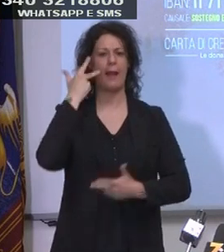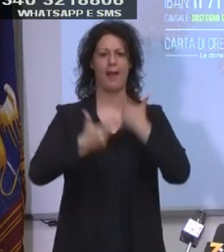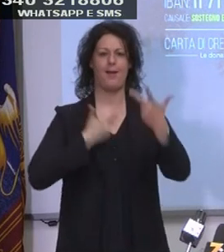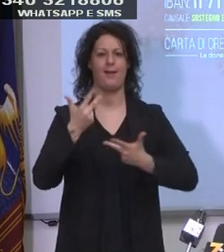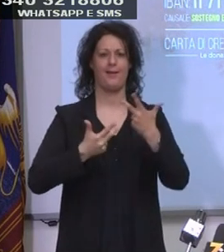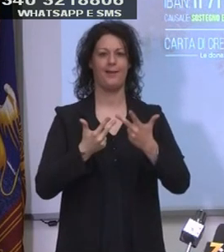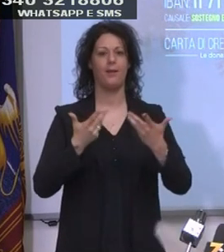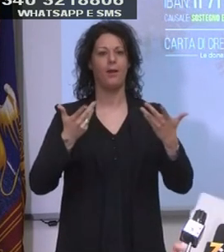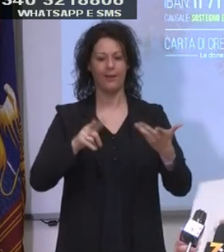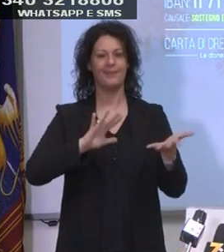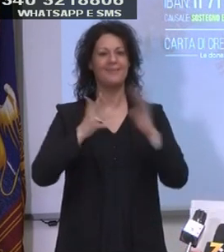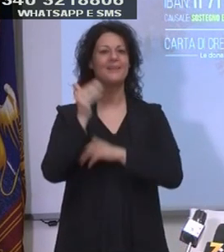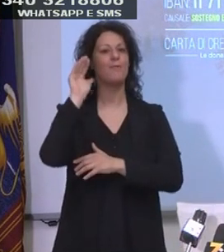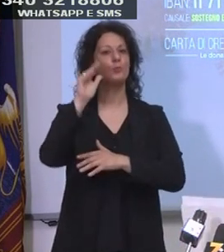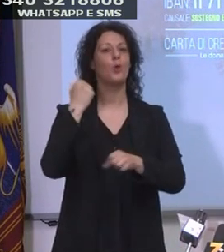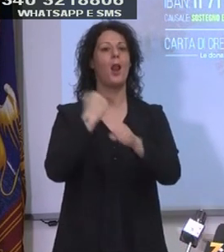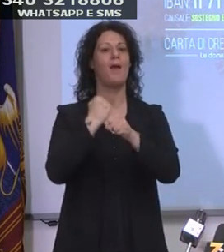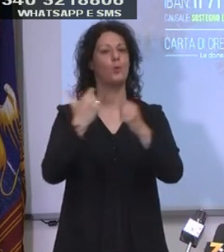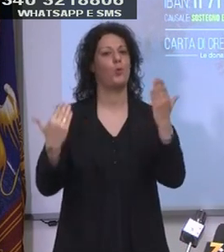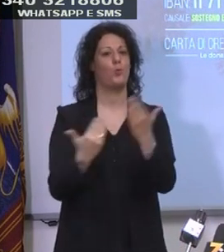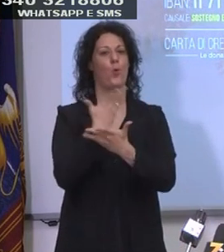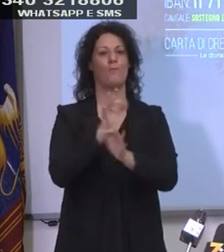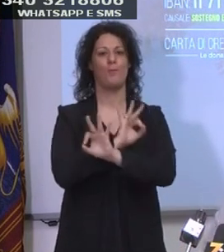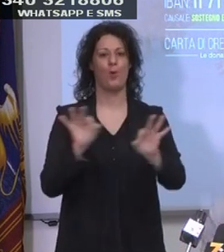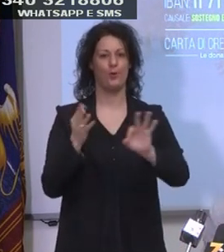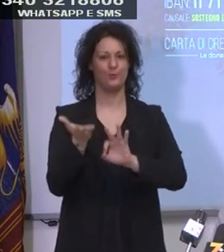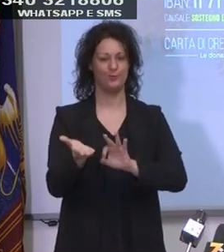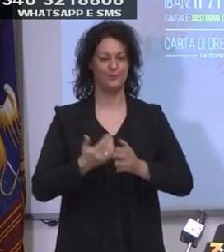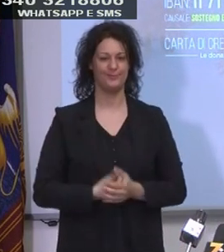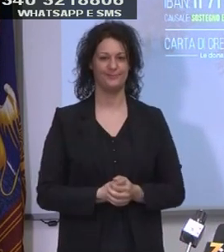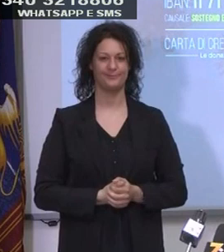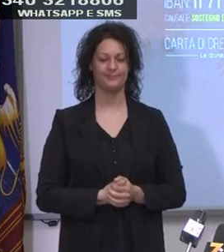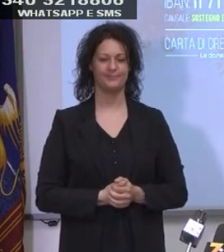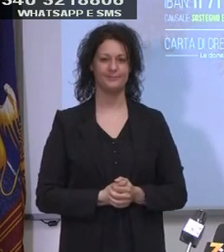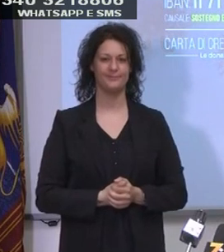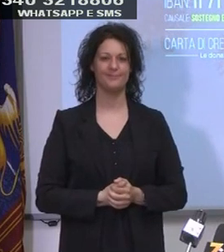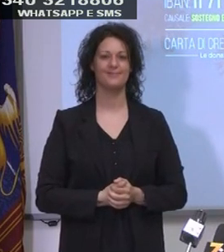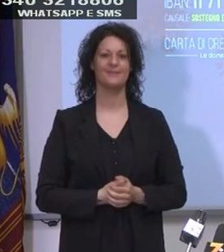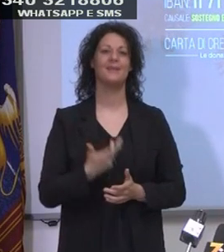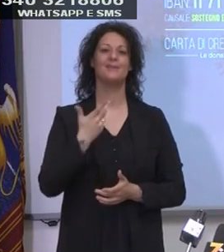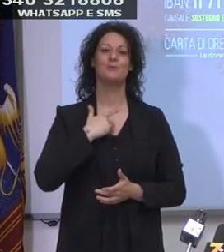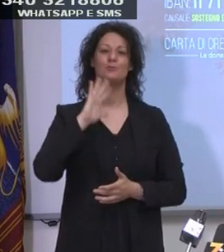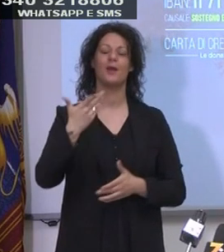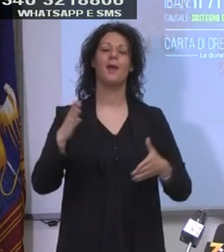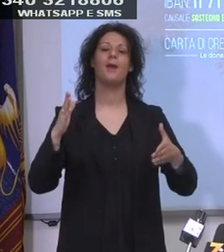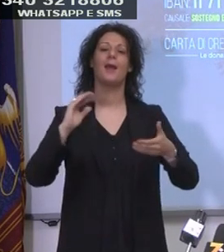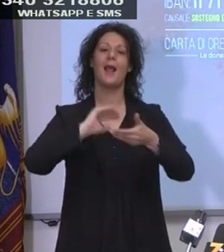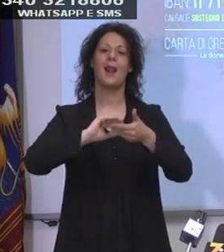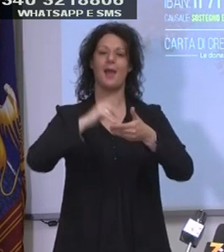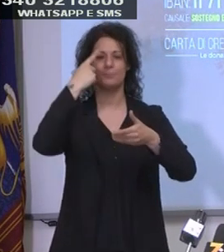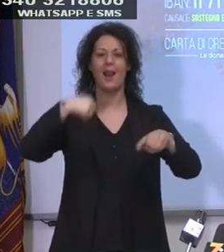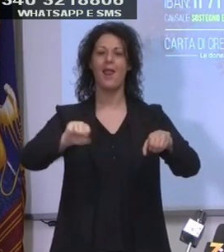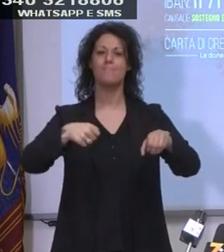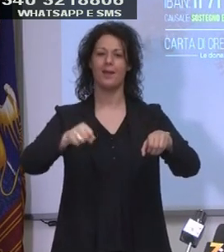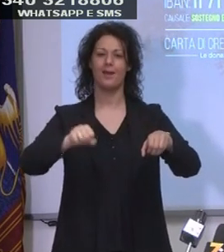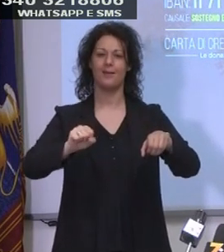abbiamo anche creato un nuovo posto di lavoro, dai, mettiamola così. E poi il club della Lambretta, che ci ha versato 500